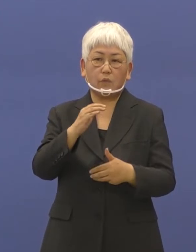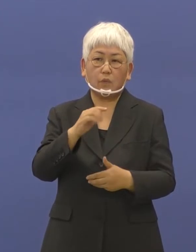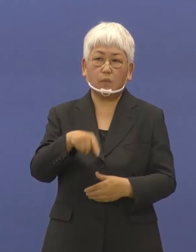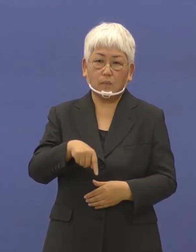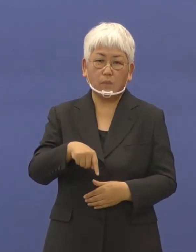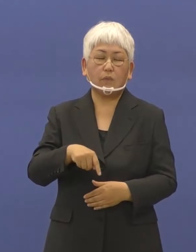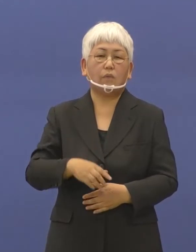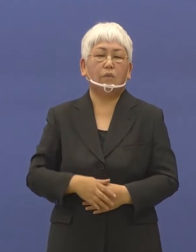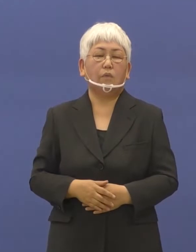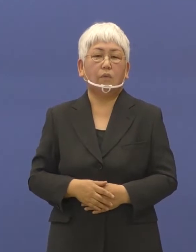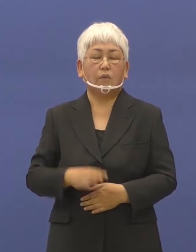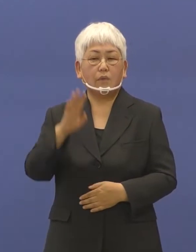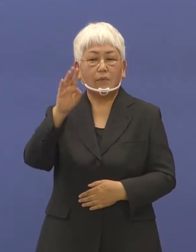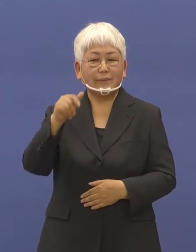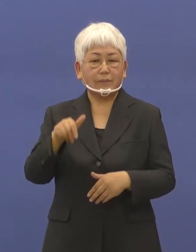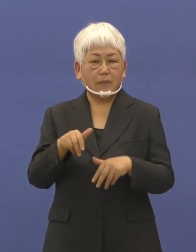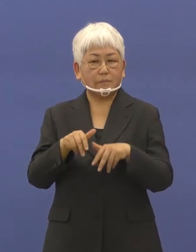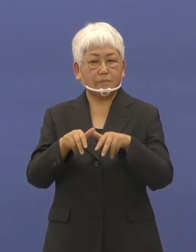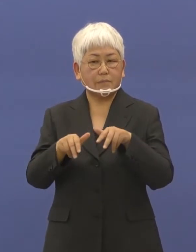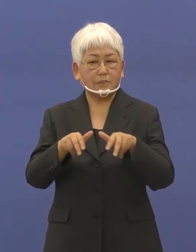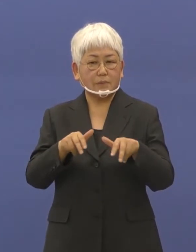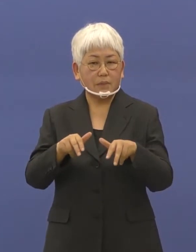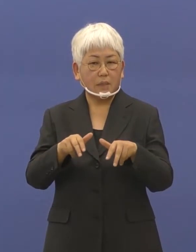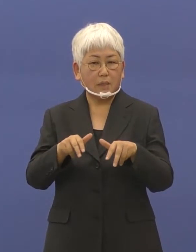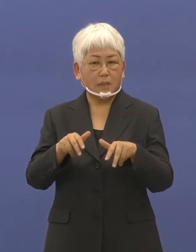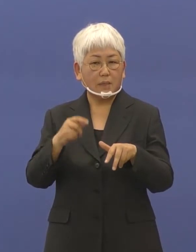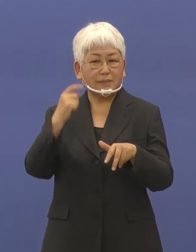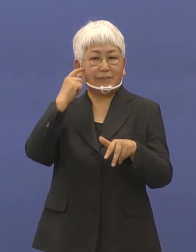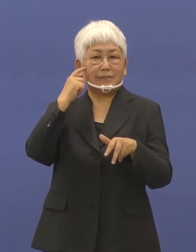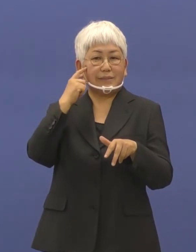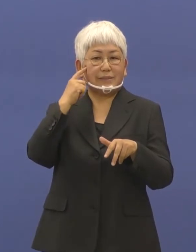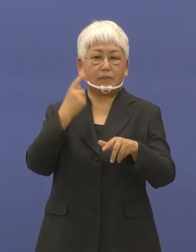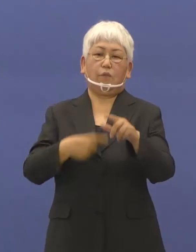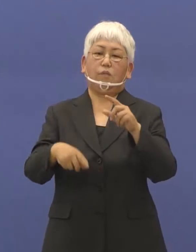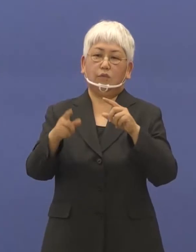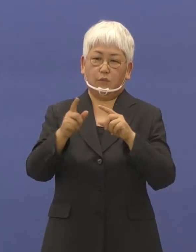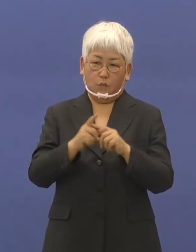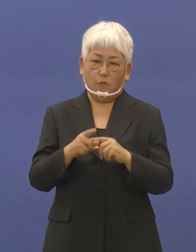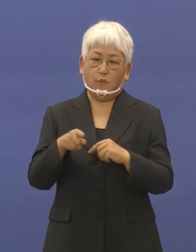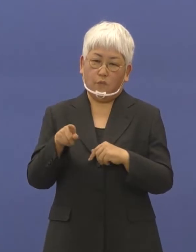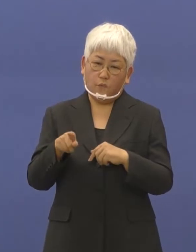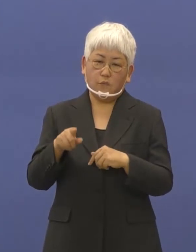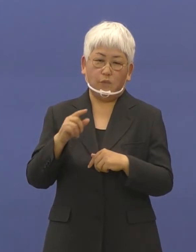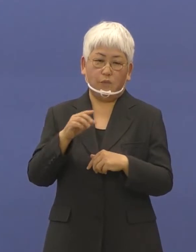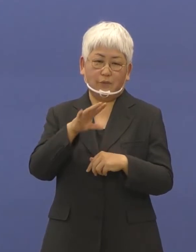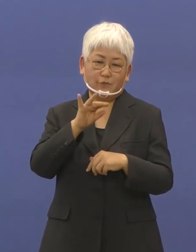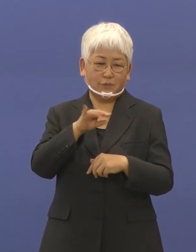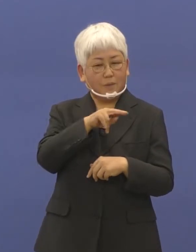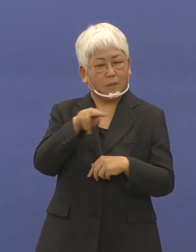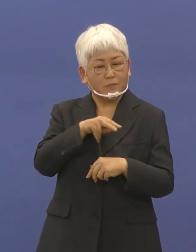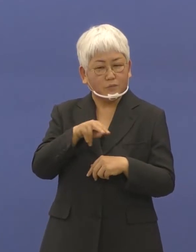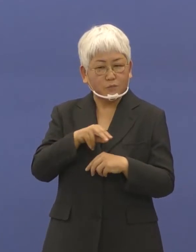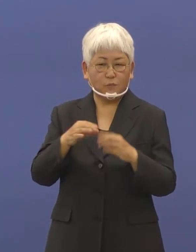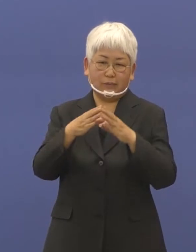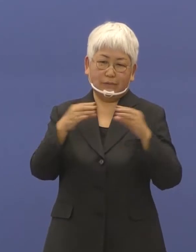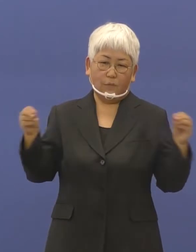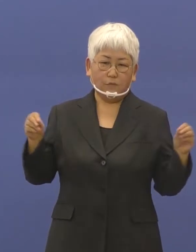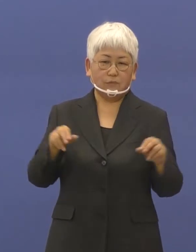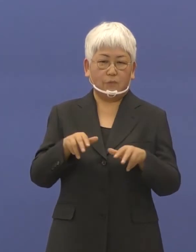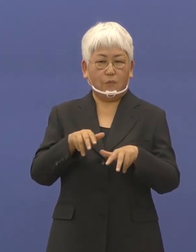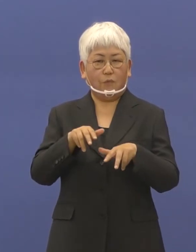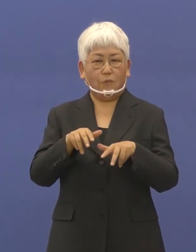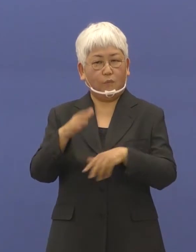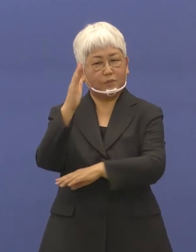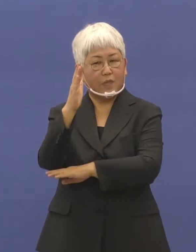県政のみをこう意識したものというよりは、普段からその日本を のその政治自体をこうイメージ